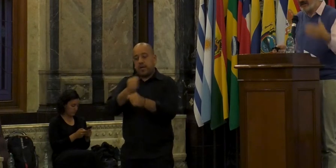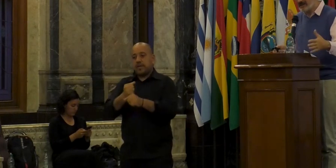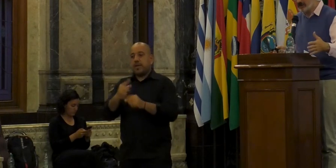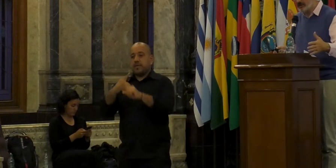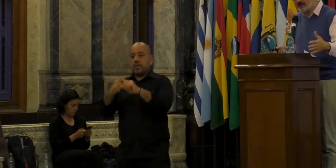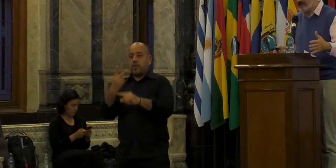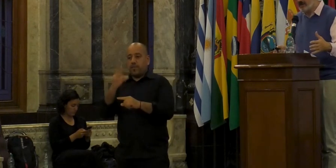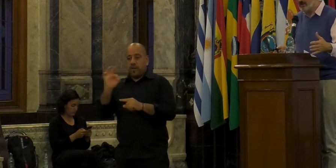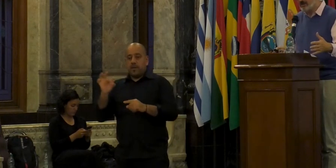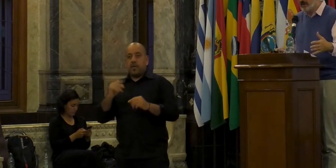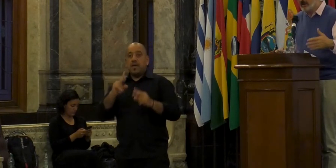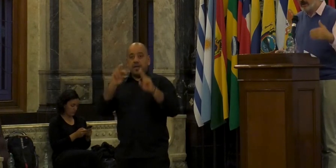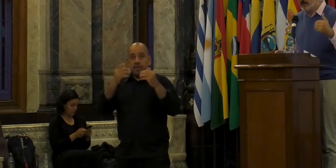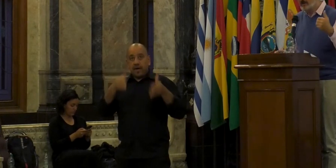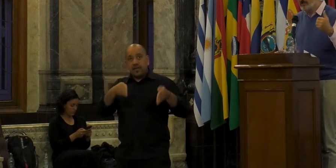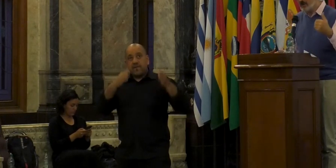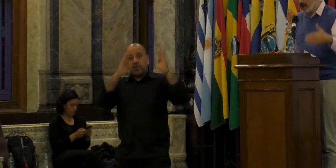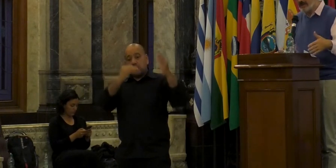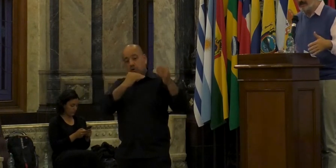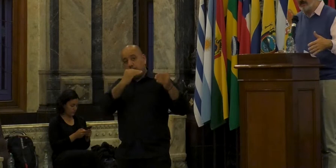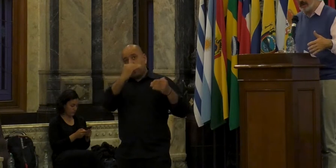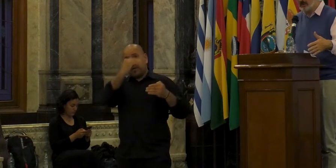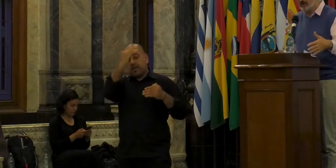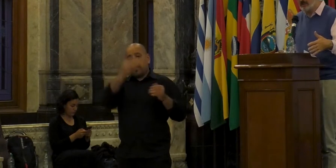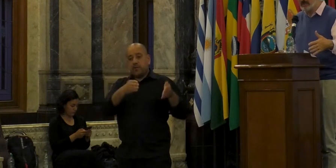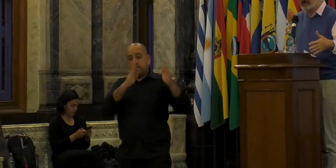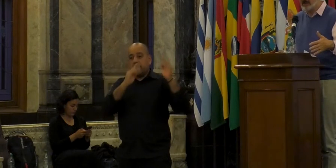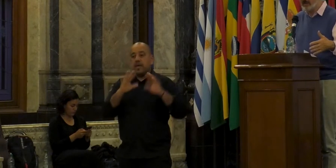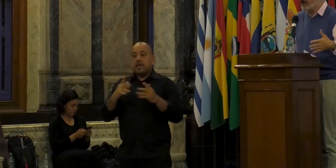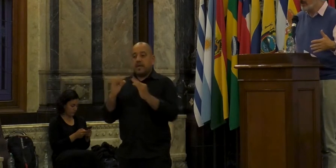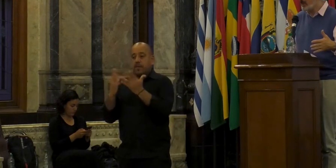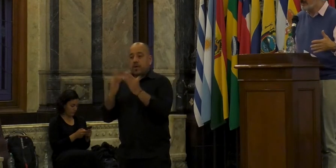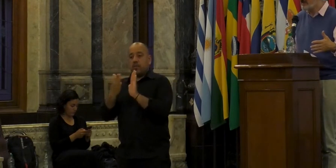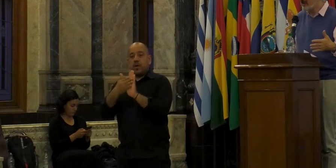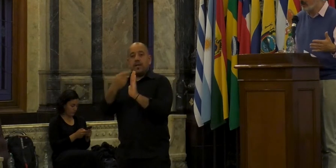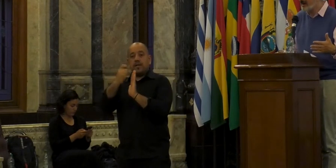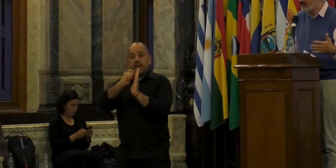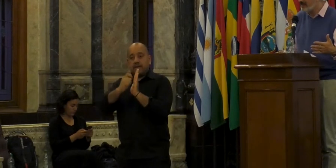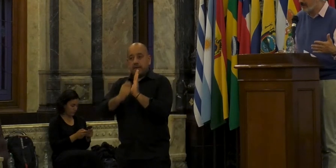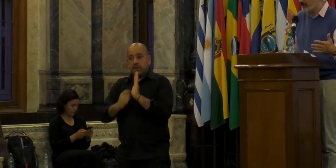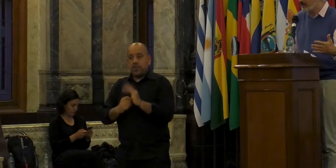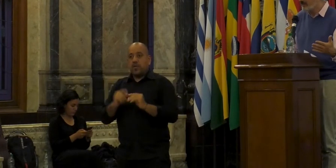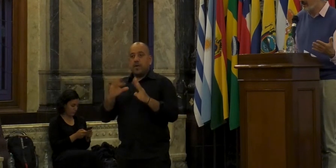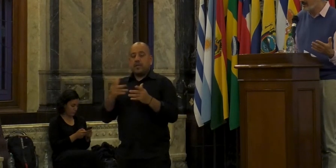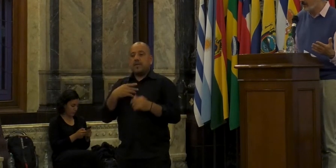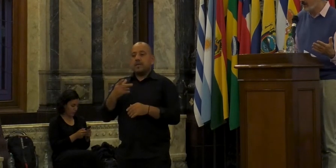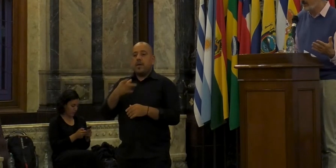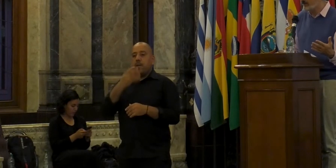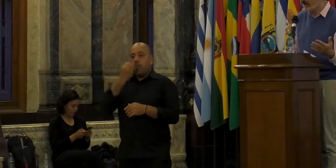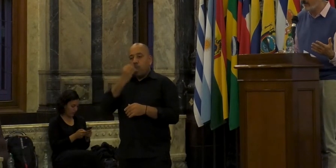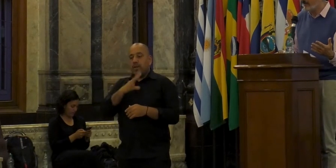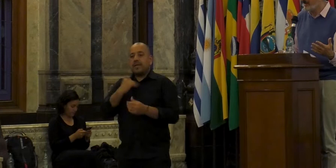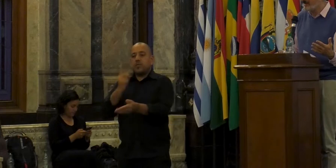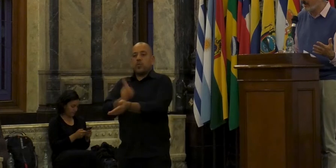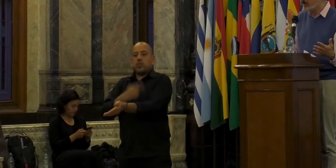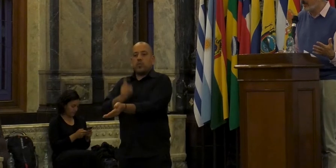las plantas de los edificios y de los manuales de buenas costumbres, que se llamaban manuales de savoir vivre. Fijaros qué bonito, o